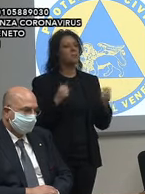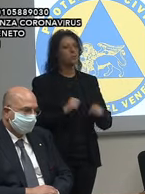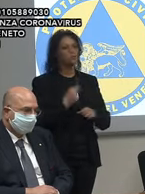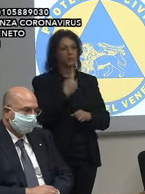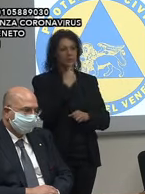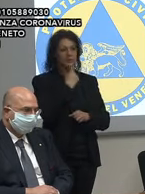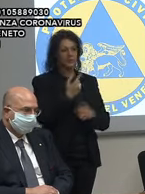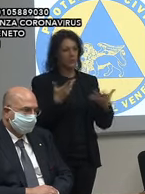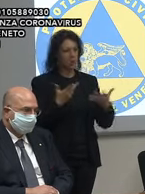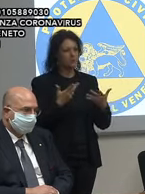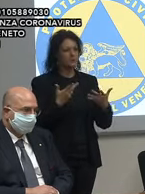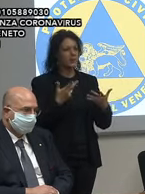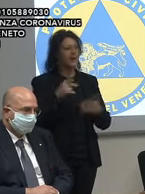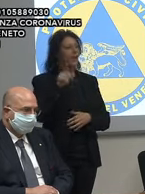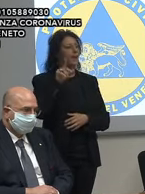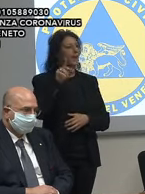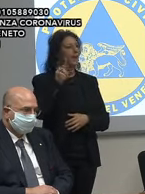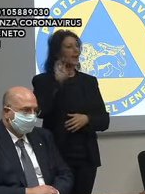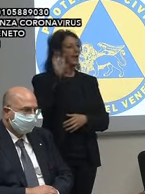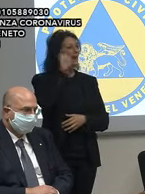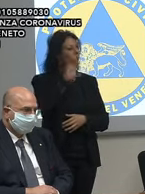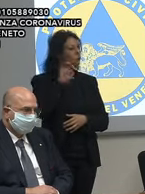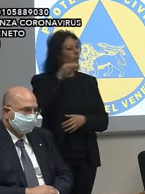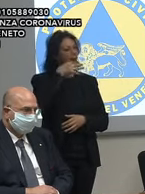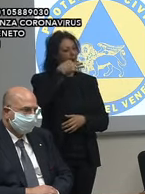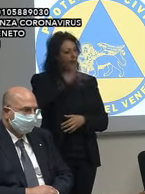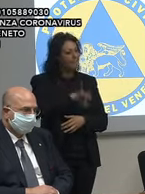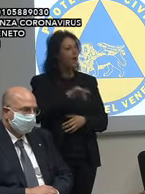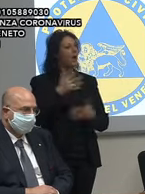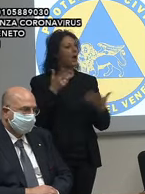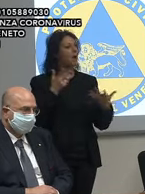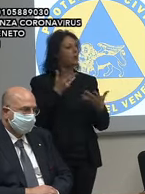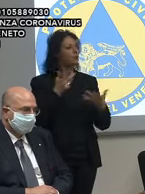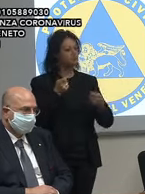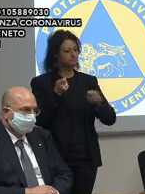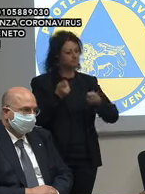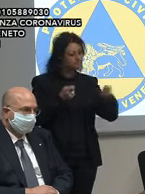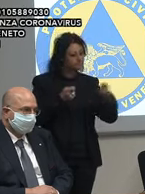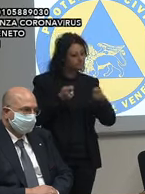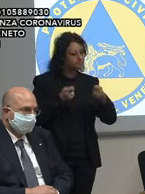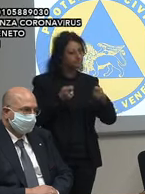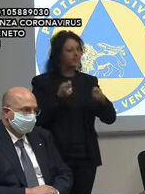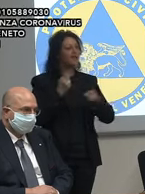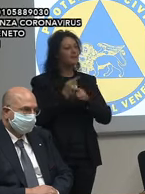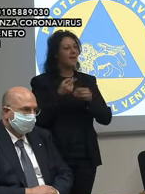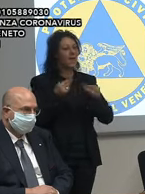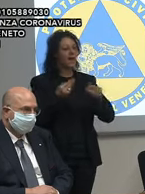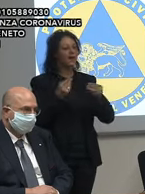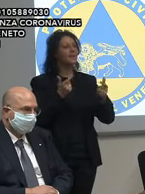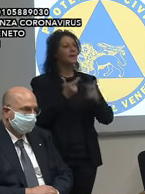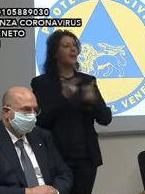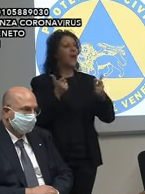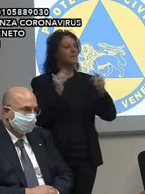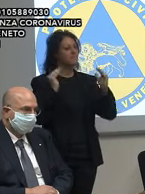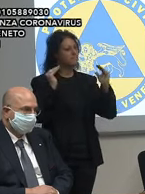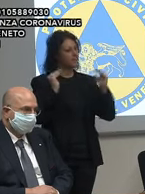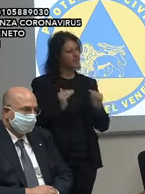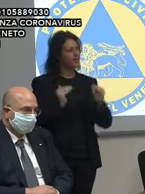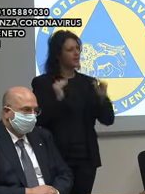certamente se c'è stata una regione che ha saputo mitigare questi effetti, che ha saputo rendere questi effetti meno drammatici, quindi ridurre